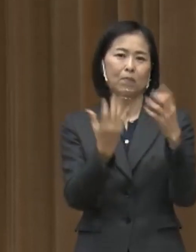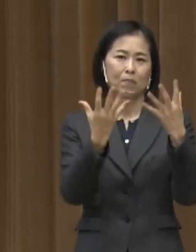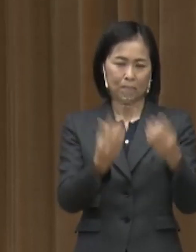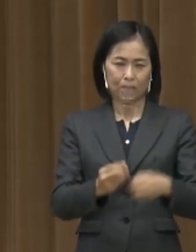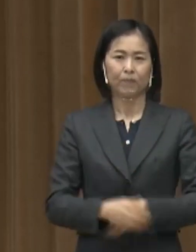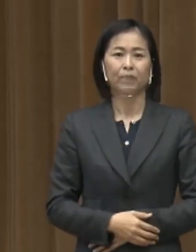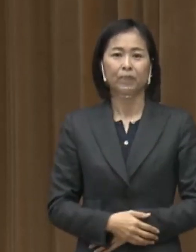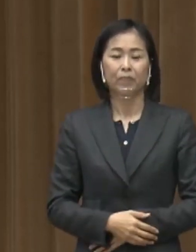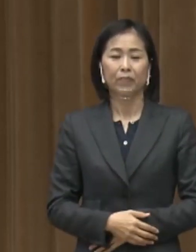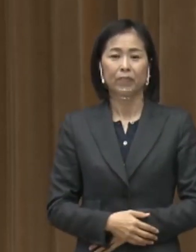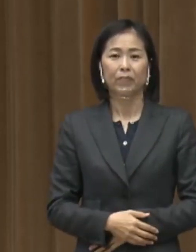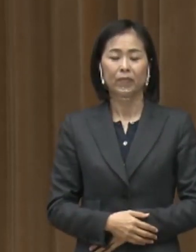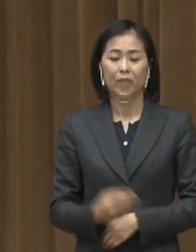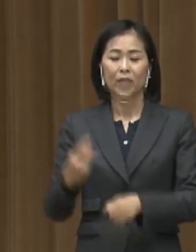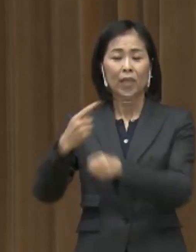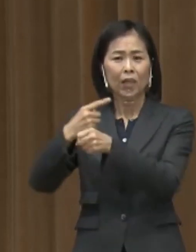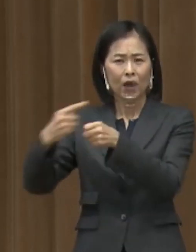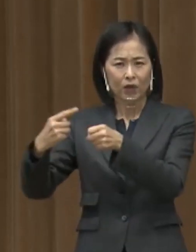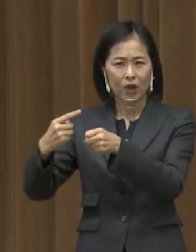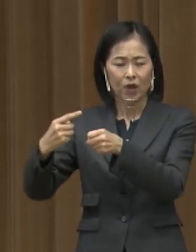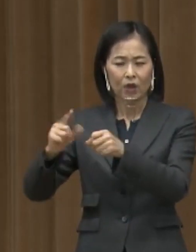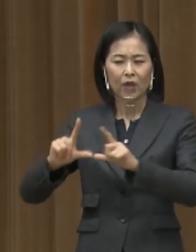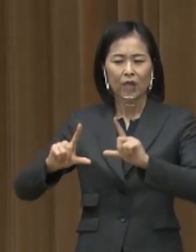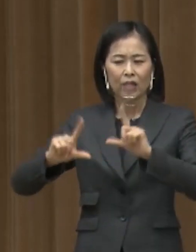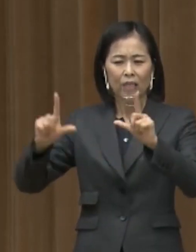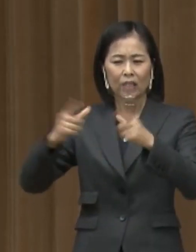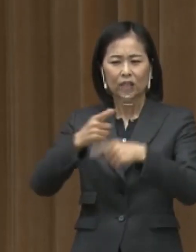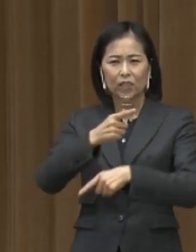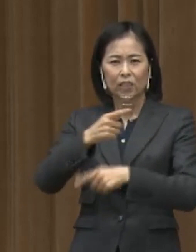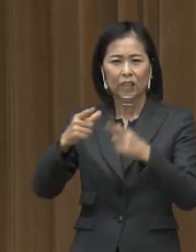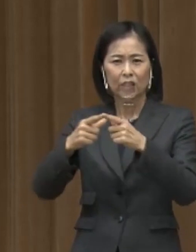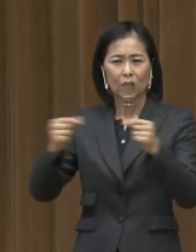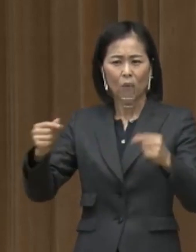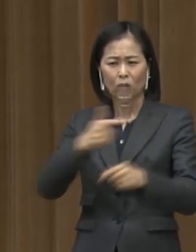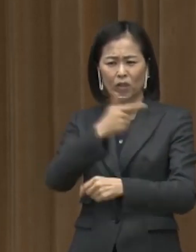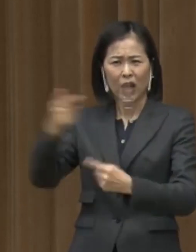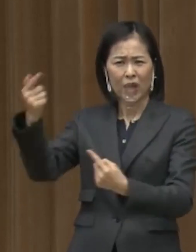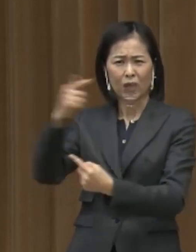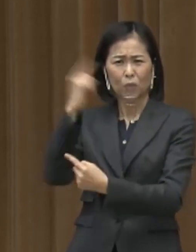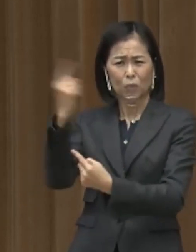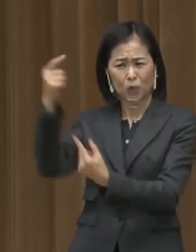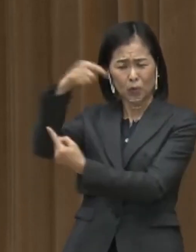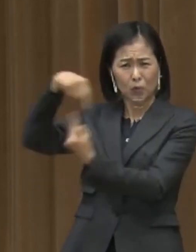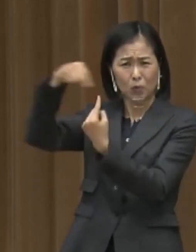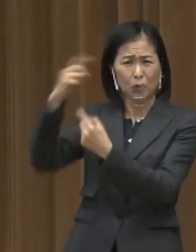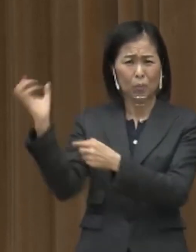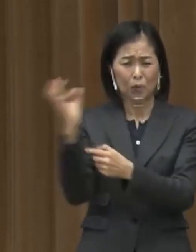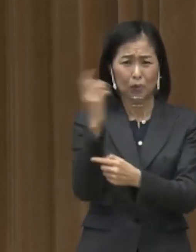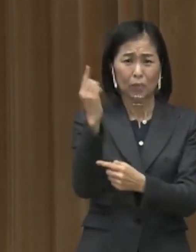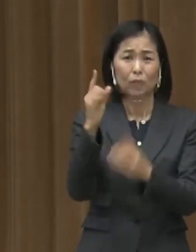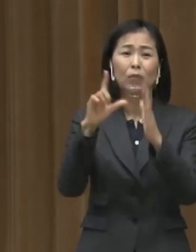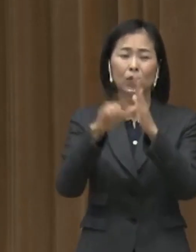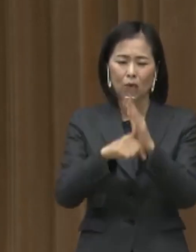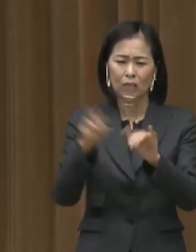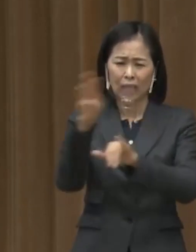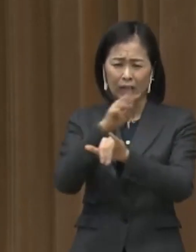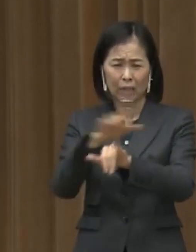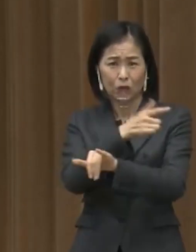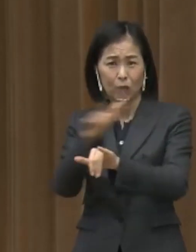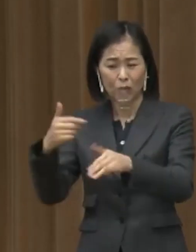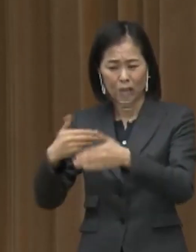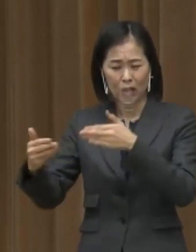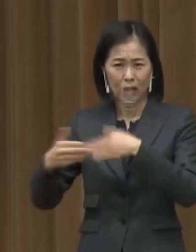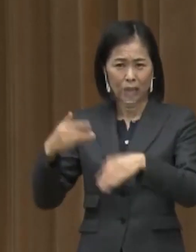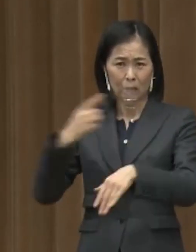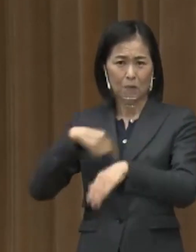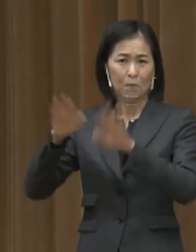します。令和元年東日本台風をはじめとした近年の災害対応での課題を踏まえ、災害対応